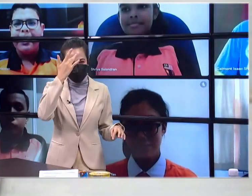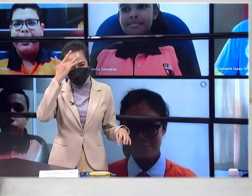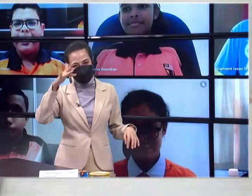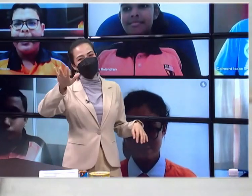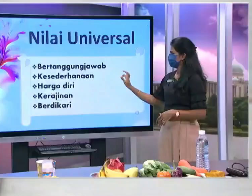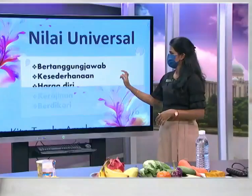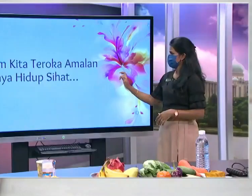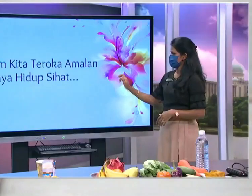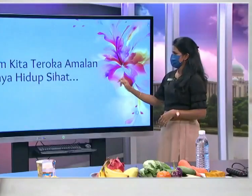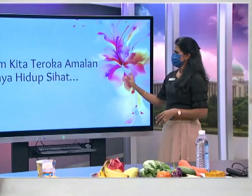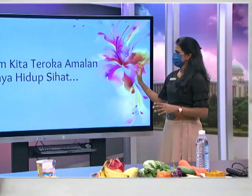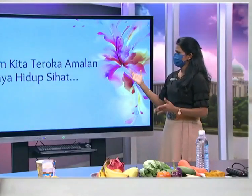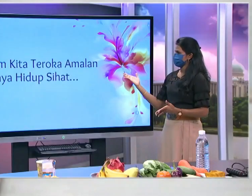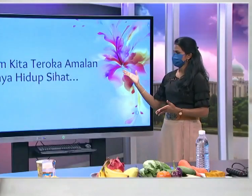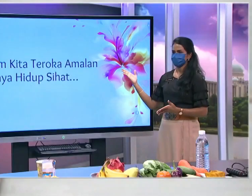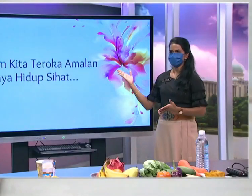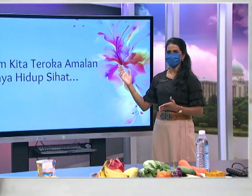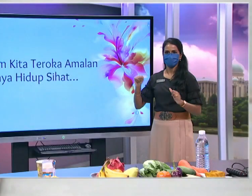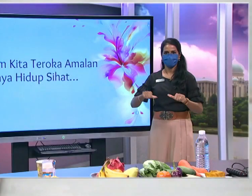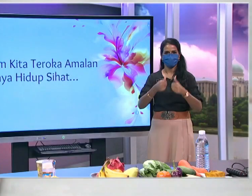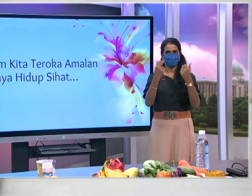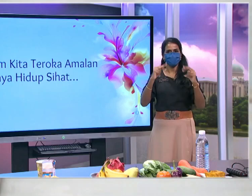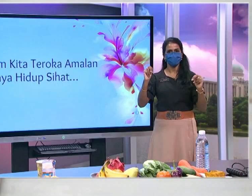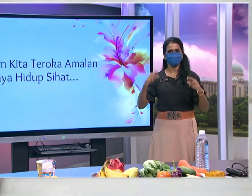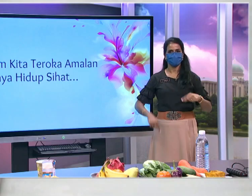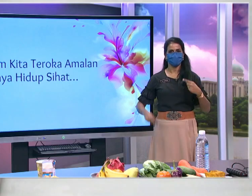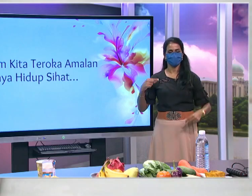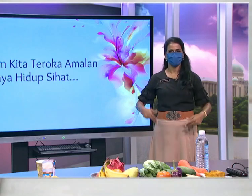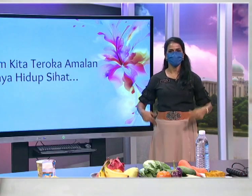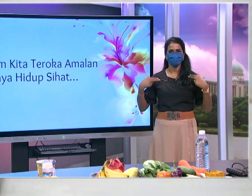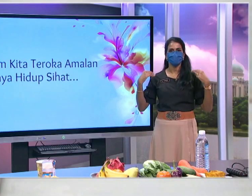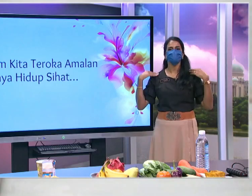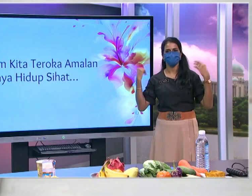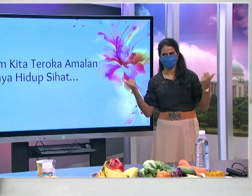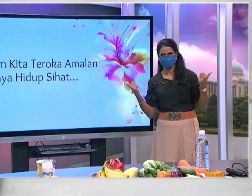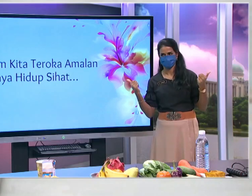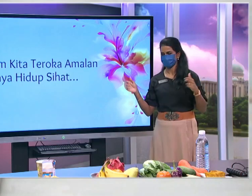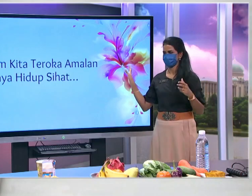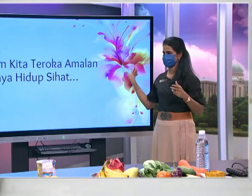Okey. Sekarang amalan gaya hidup sihat. Sihat. Alright.